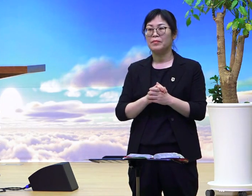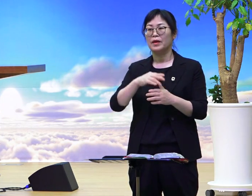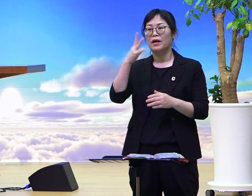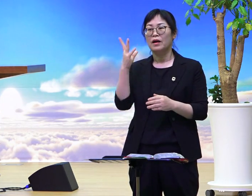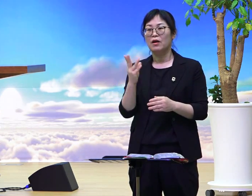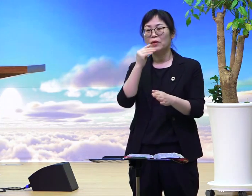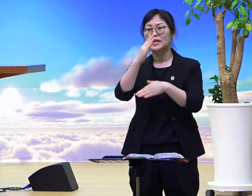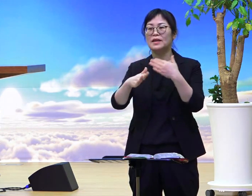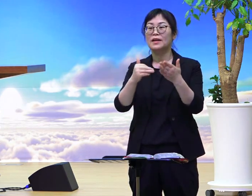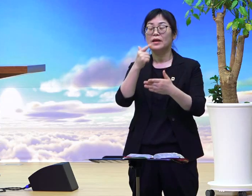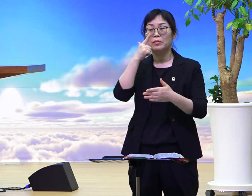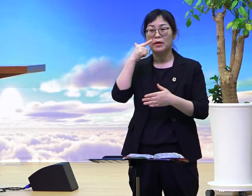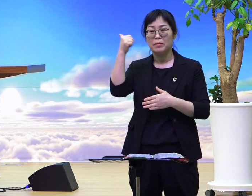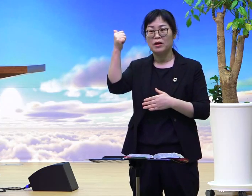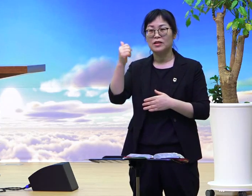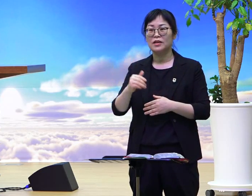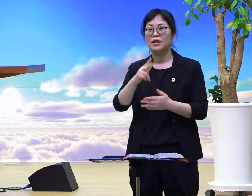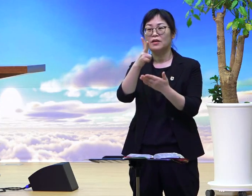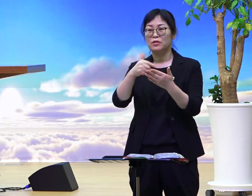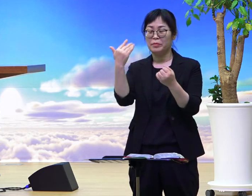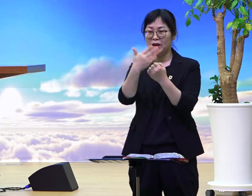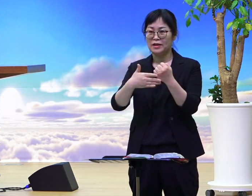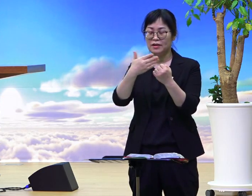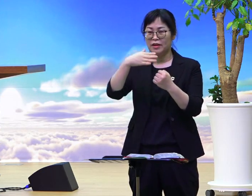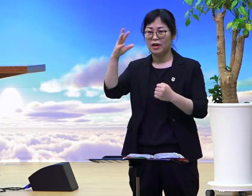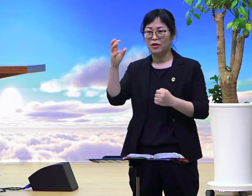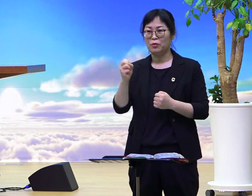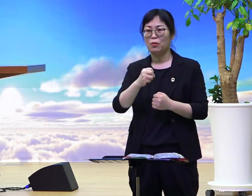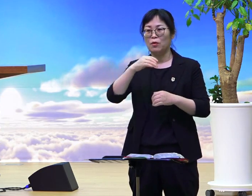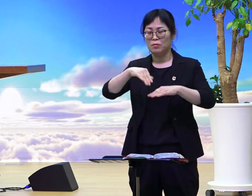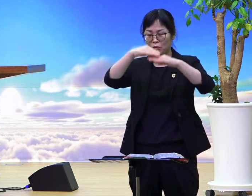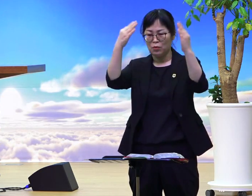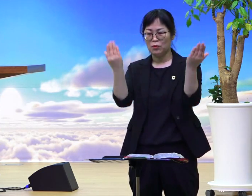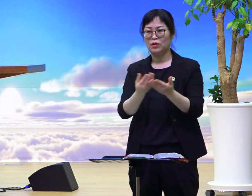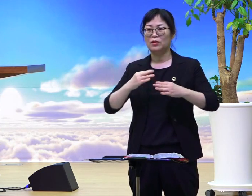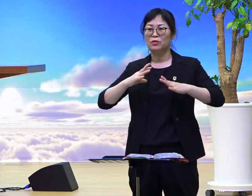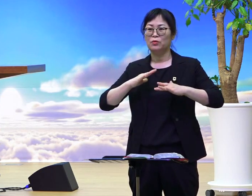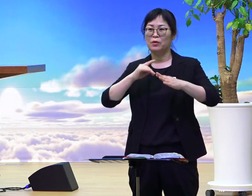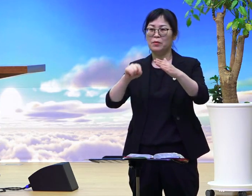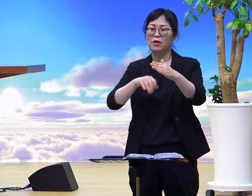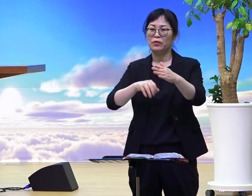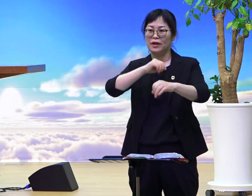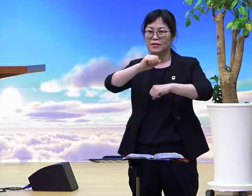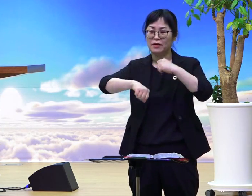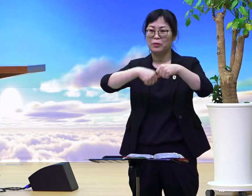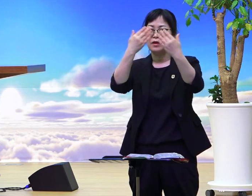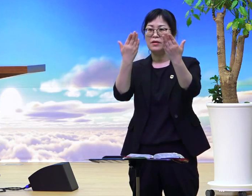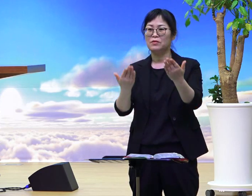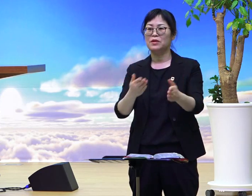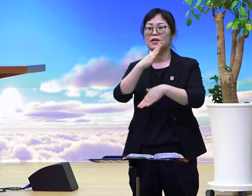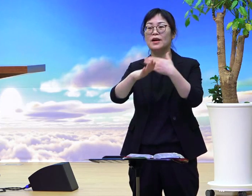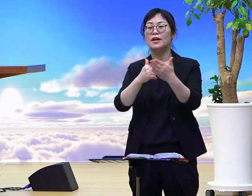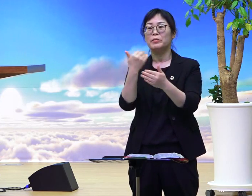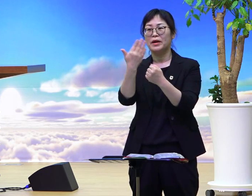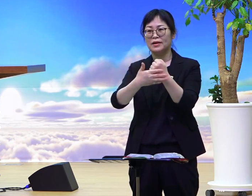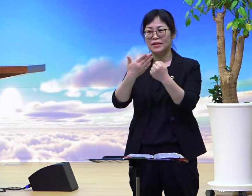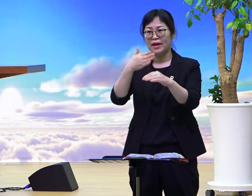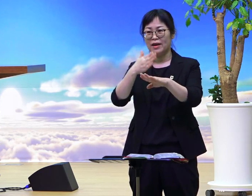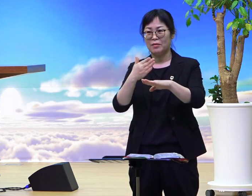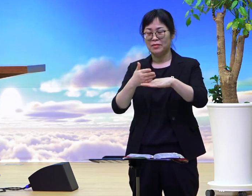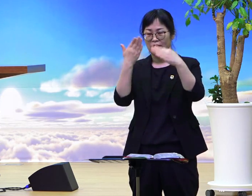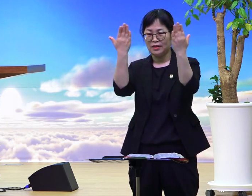거룩하신 하나님 아버지, 주님의 은총으로 모든 두려움 가운데 자유케 하시는 주님의 은혜에